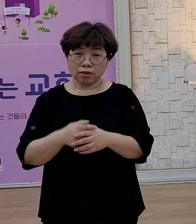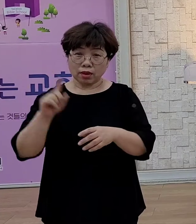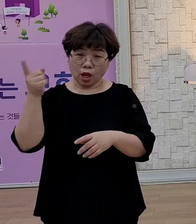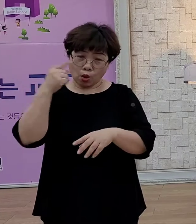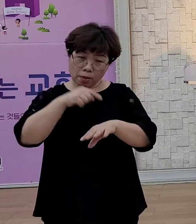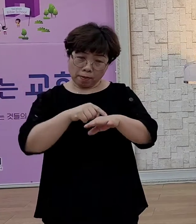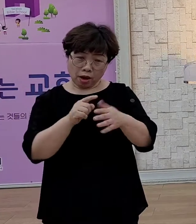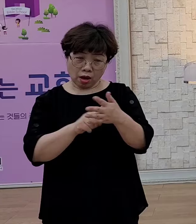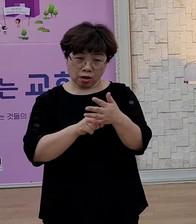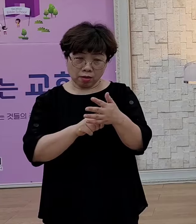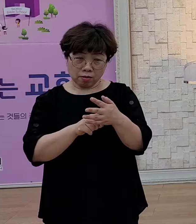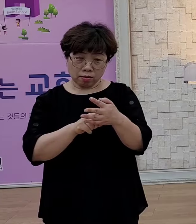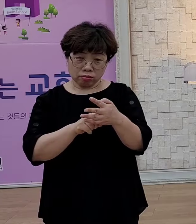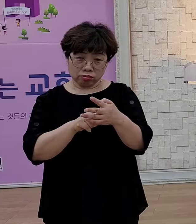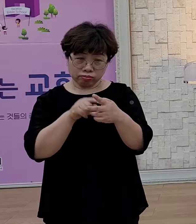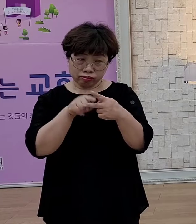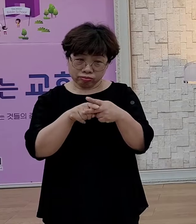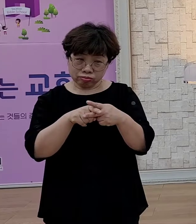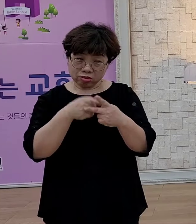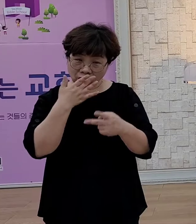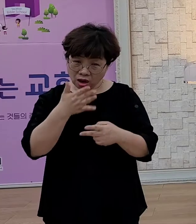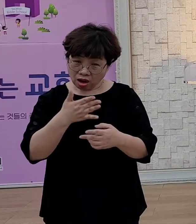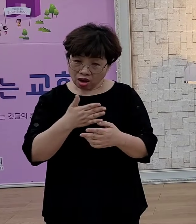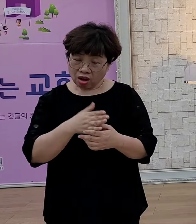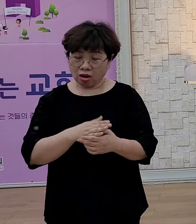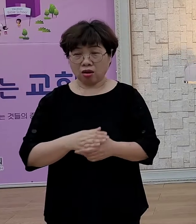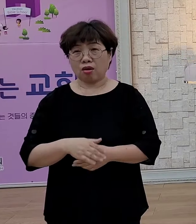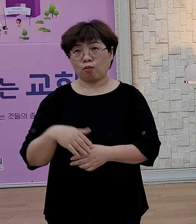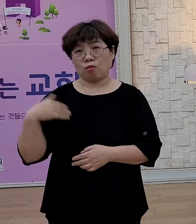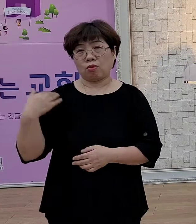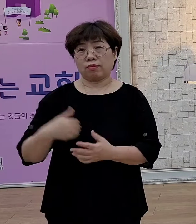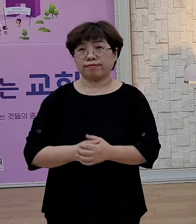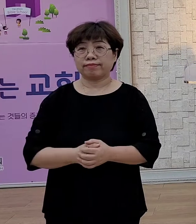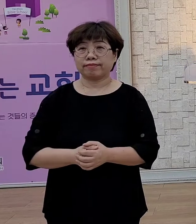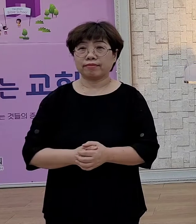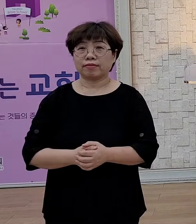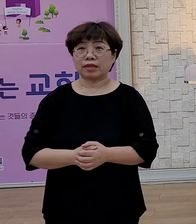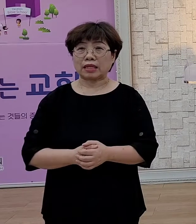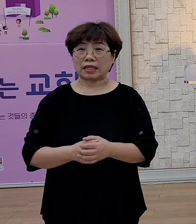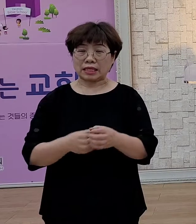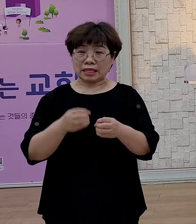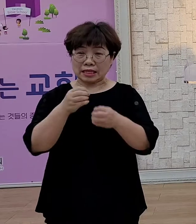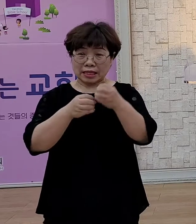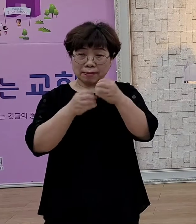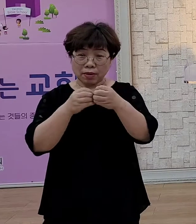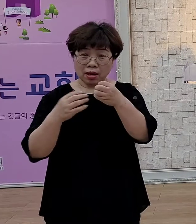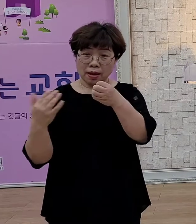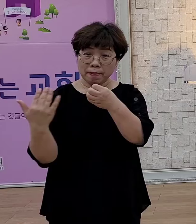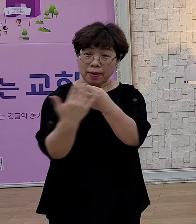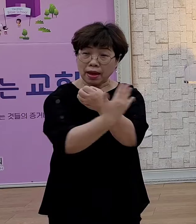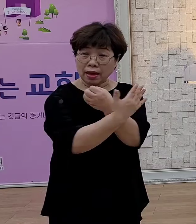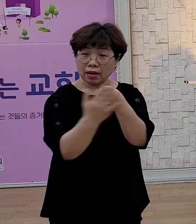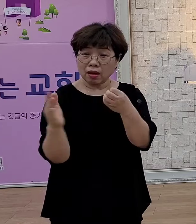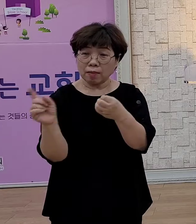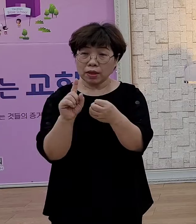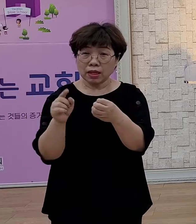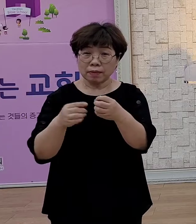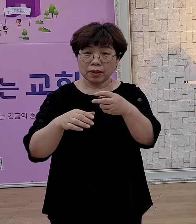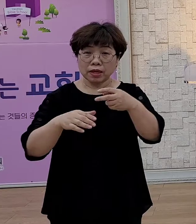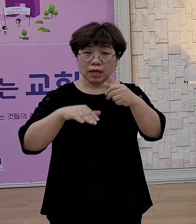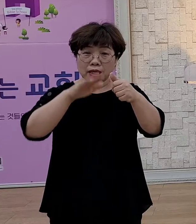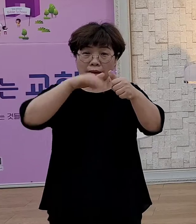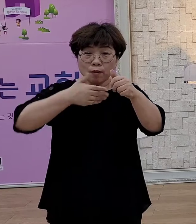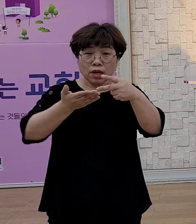마음일까 좀 심정이 헤아려지십니까? 이 시편의 이 배경이 어디냐면 사무엘상